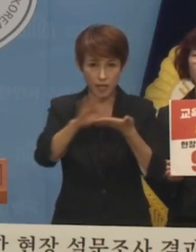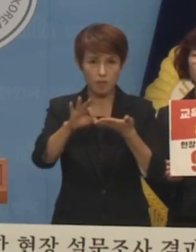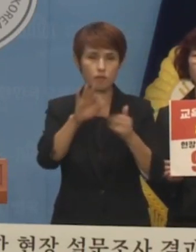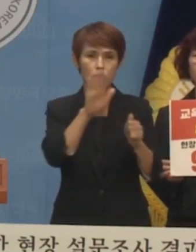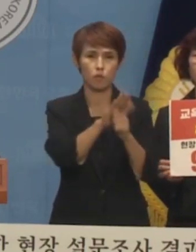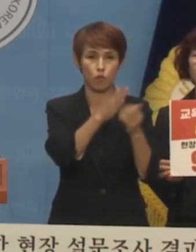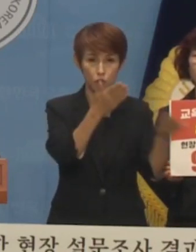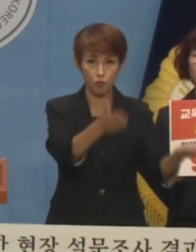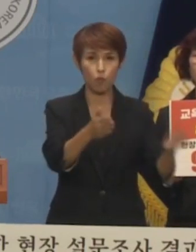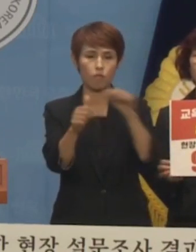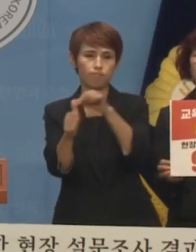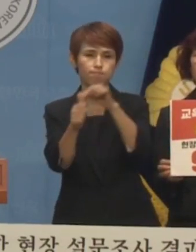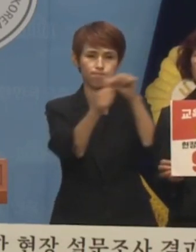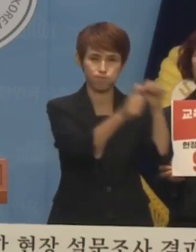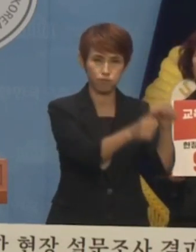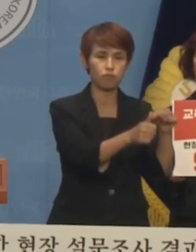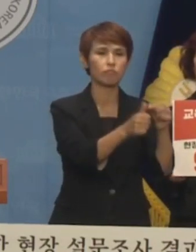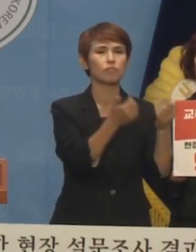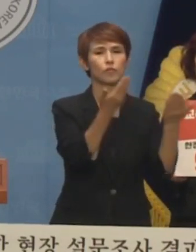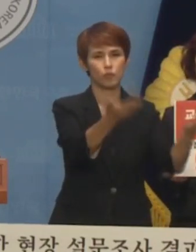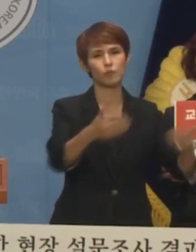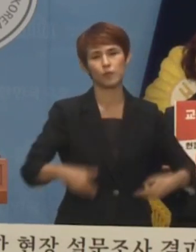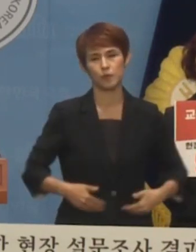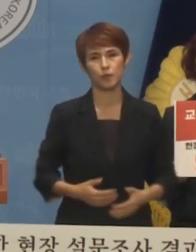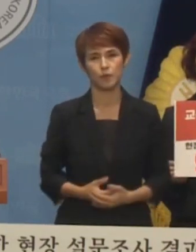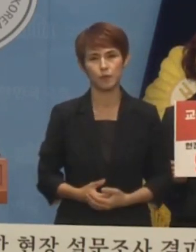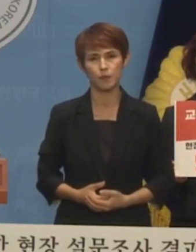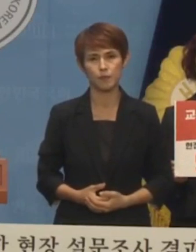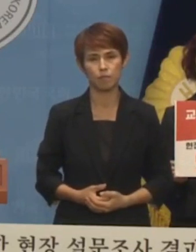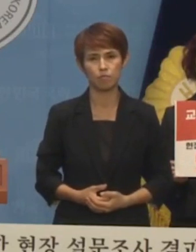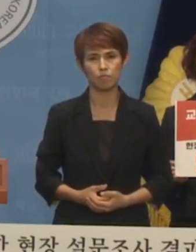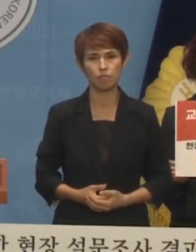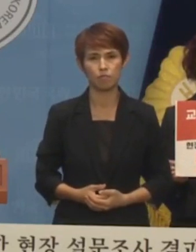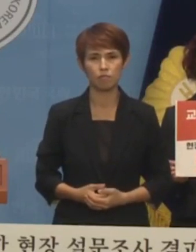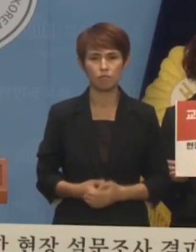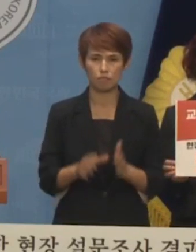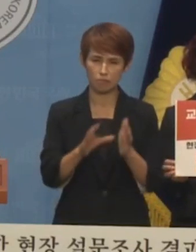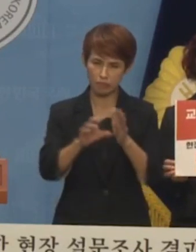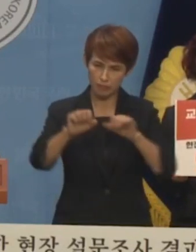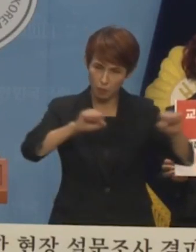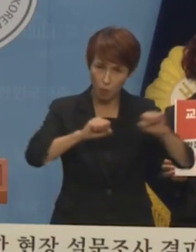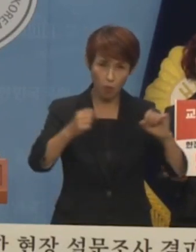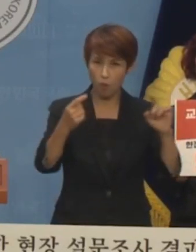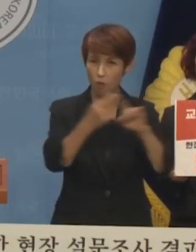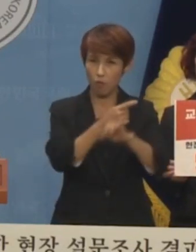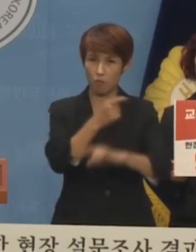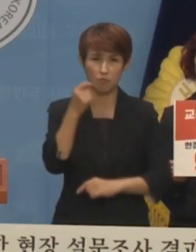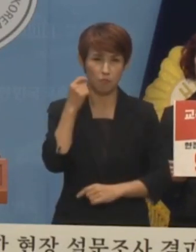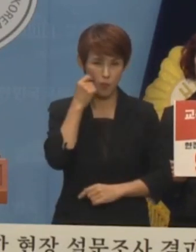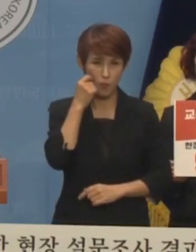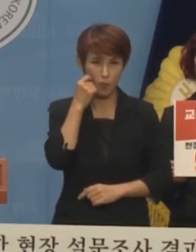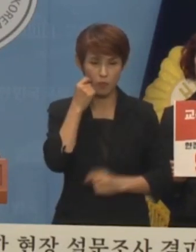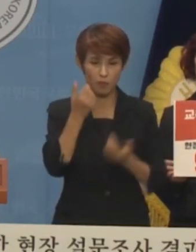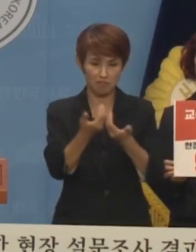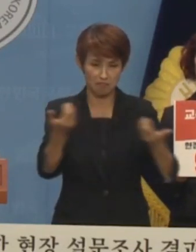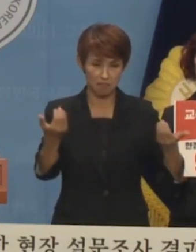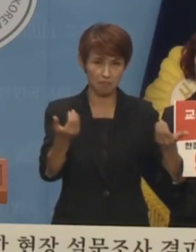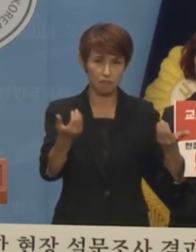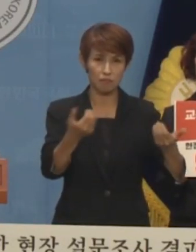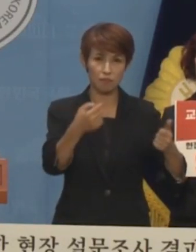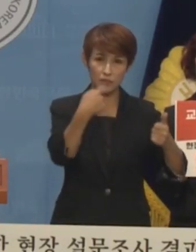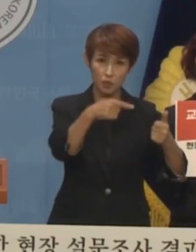지도와 지원 체계를 마련하십시오. 문제 행동에 개선 없는 분류와 분리 지도는